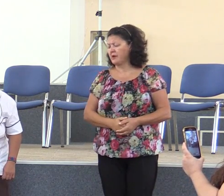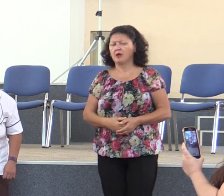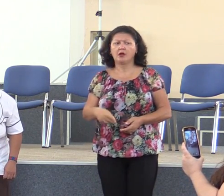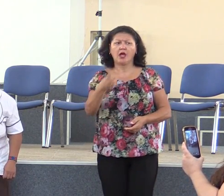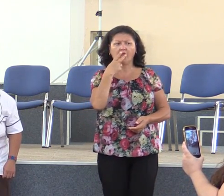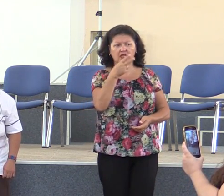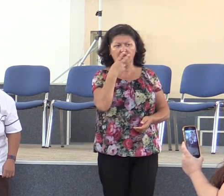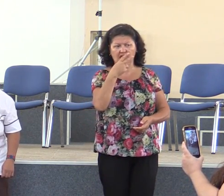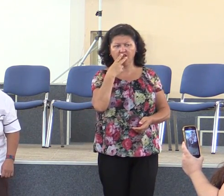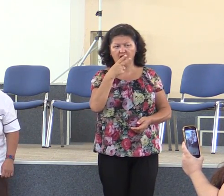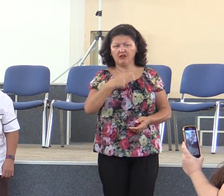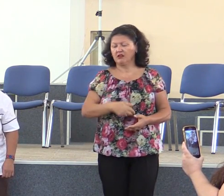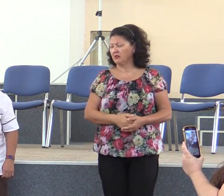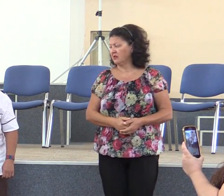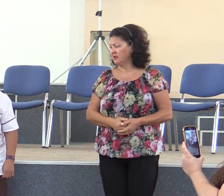Țigările?